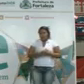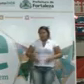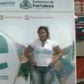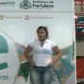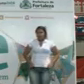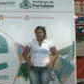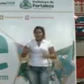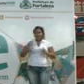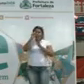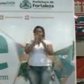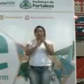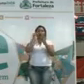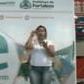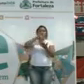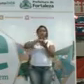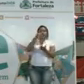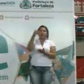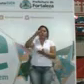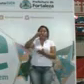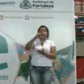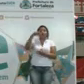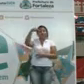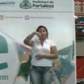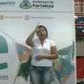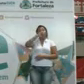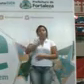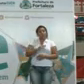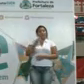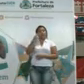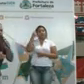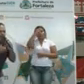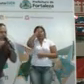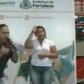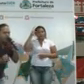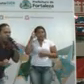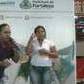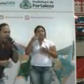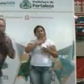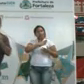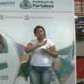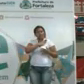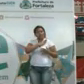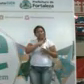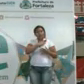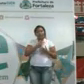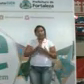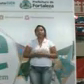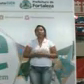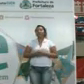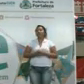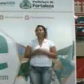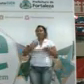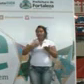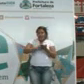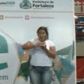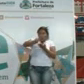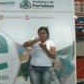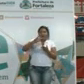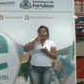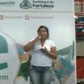século XIX ele é relançado e faz o maior sucesso no Brasil. Para você ter uma ideia, As Flores do Mal começa a